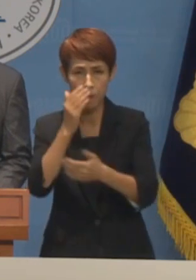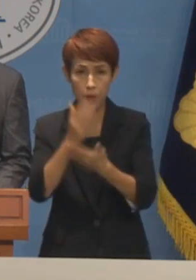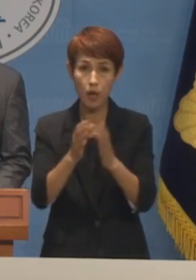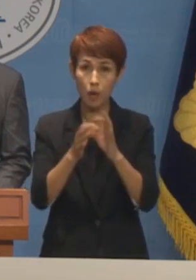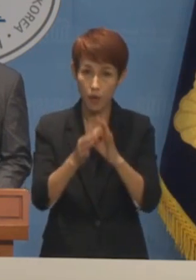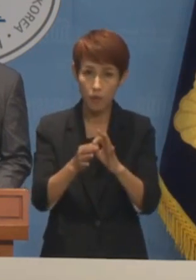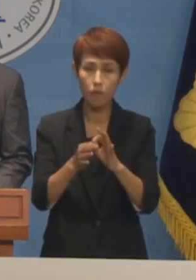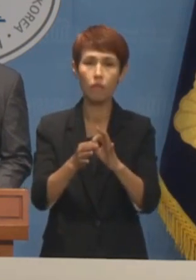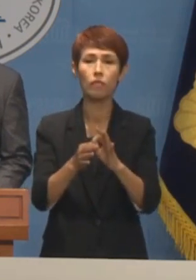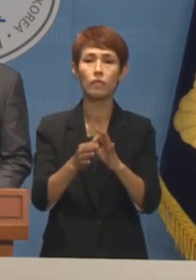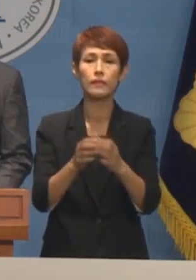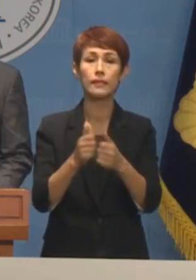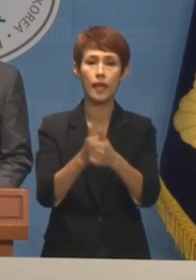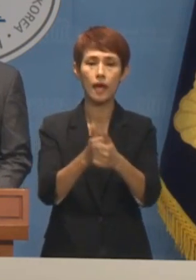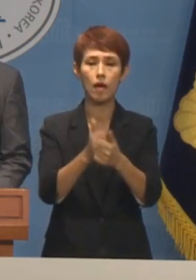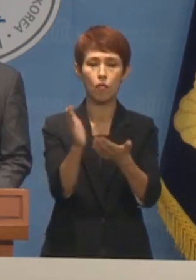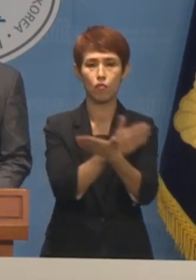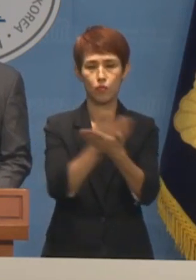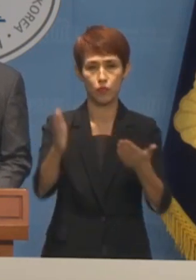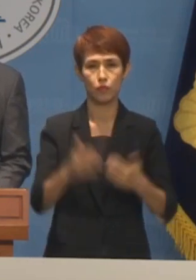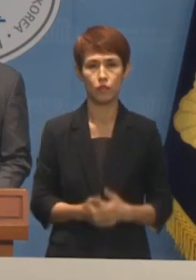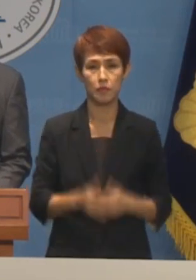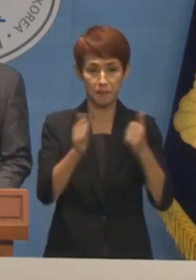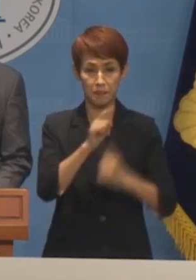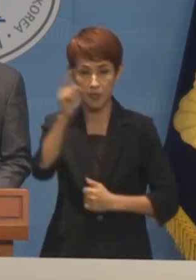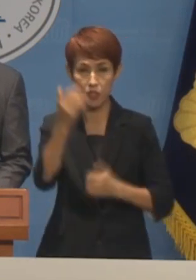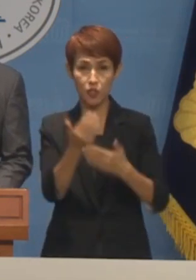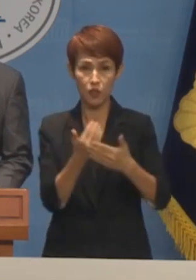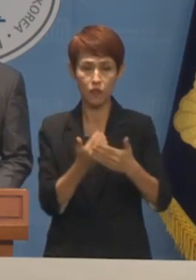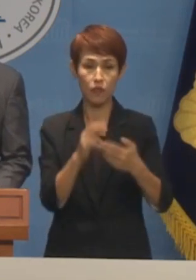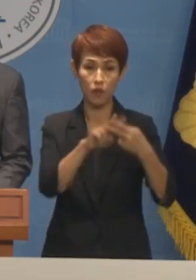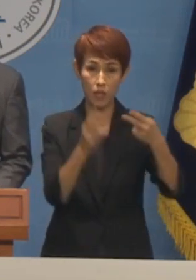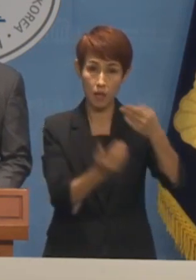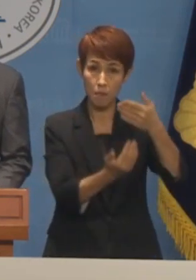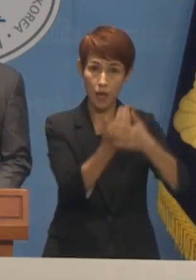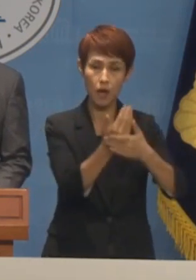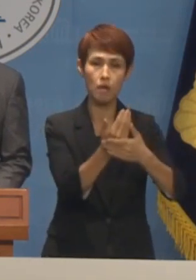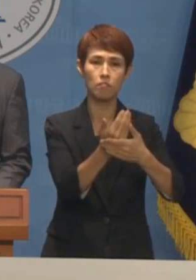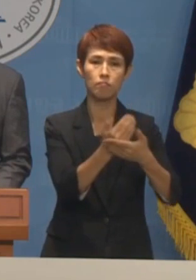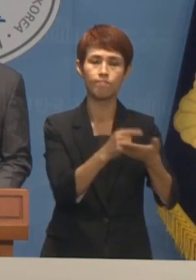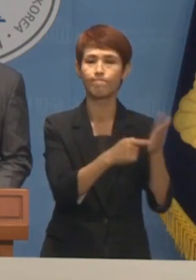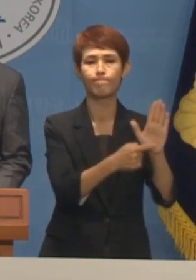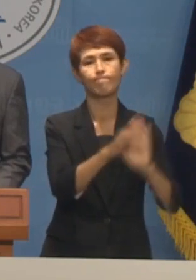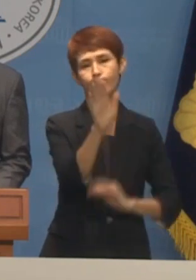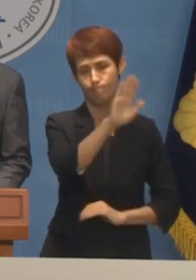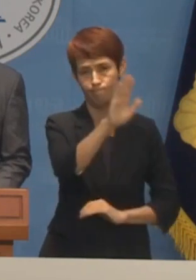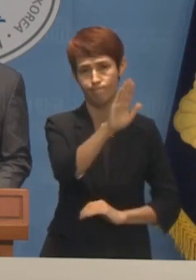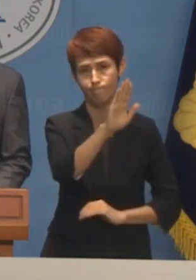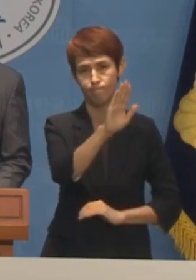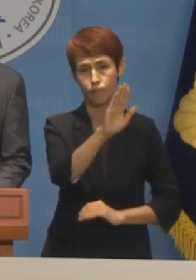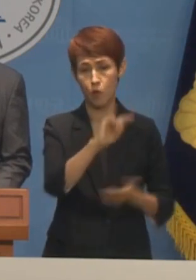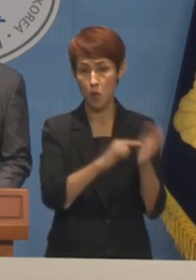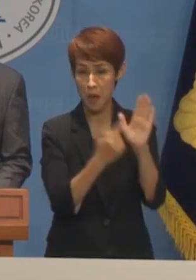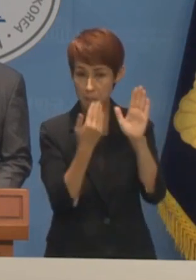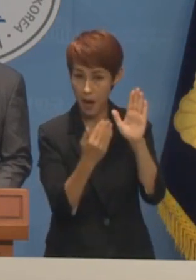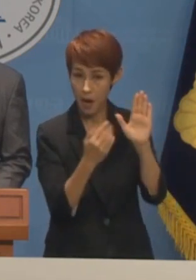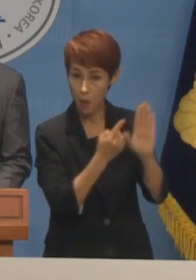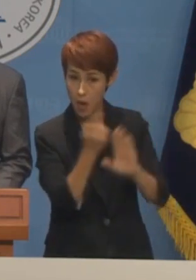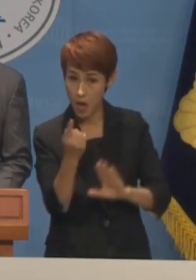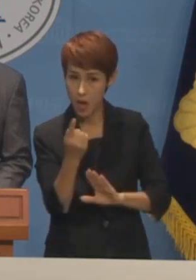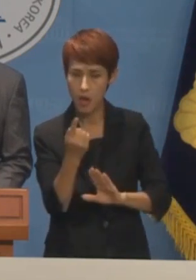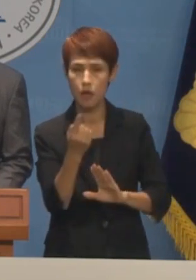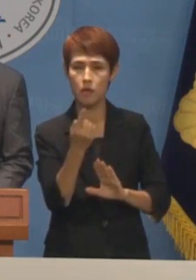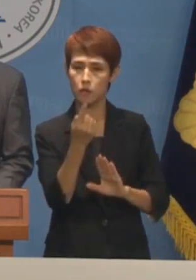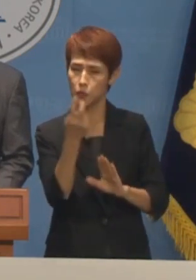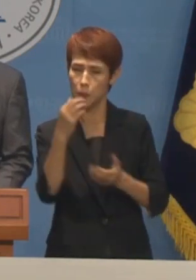공보 절차를 구분했습니다. 공소 제기 전 형사사건의 경우 비공개 원칙하에 공개 가능한 예외 사유를